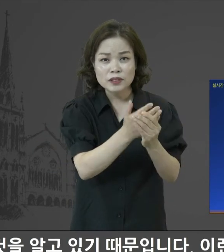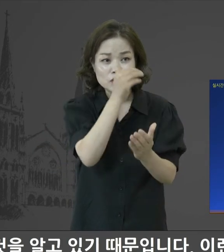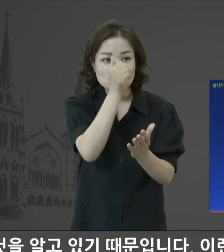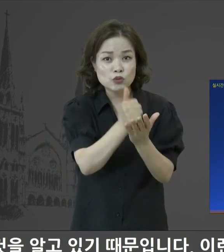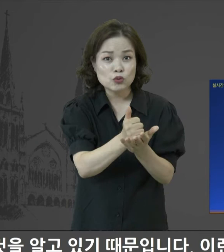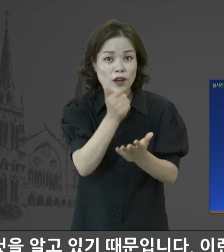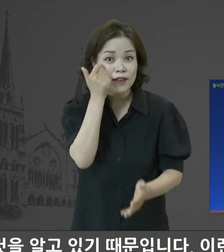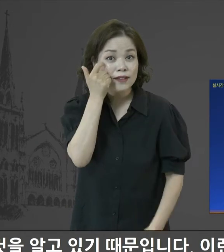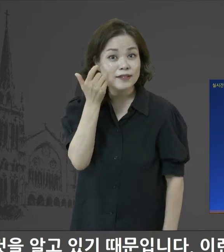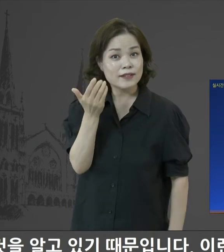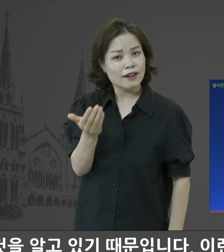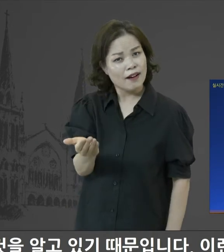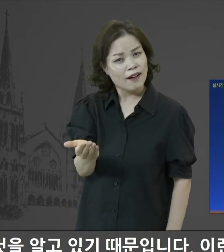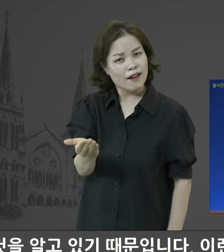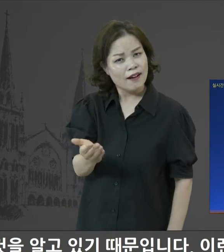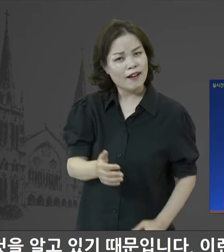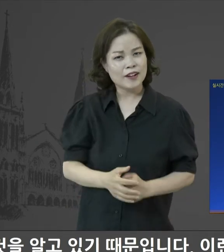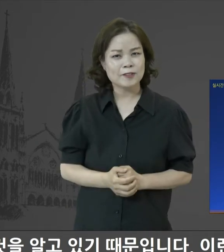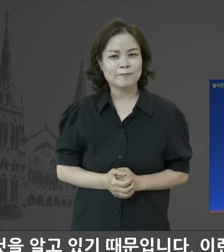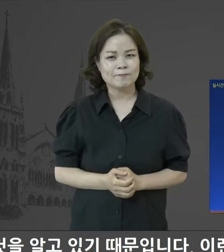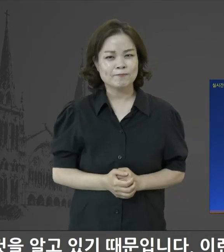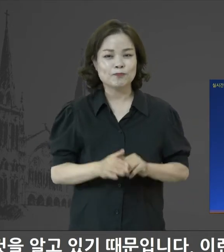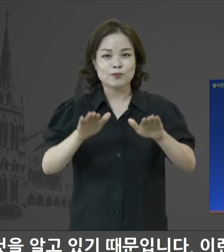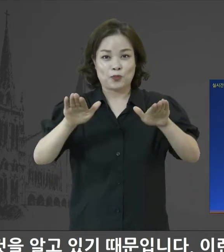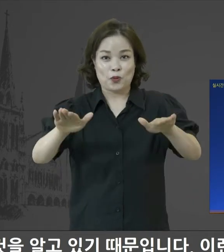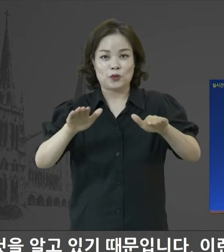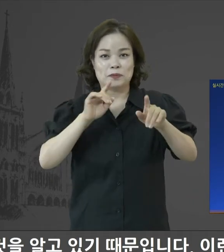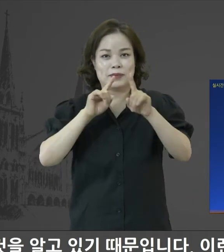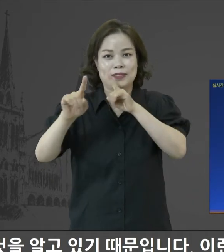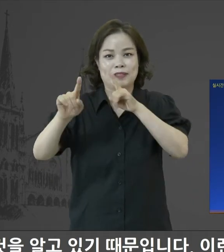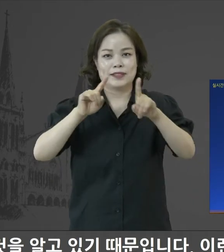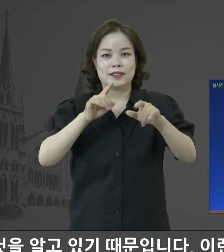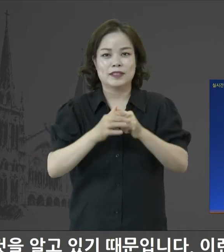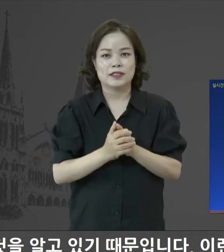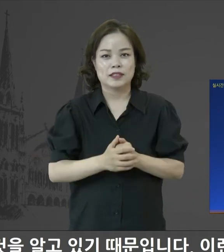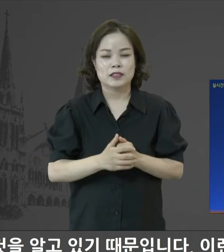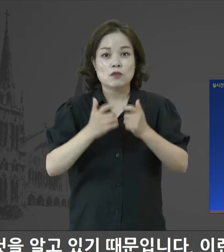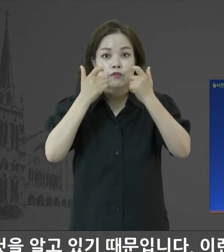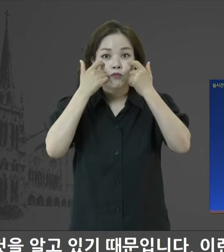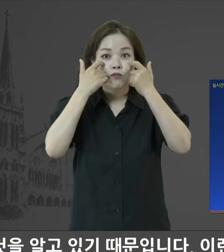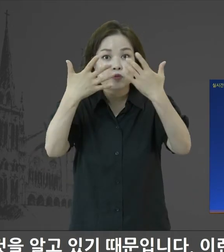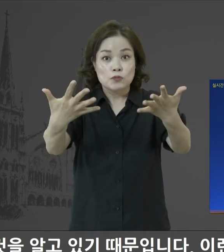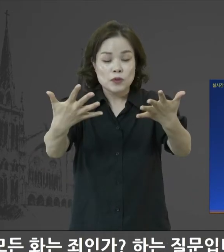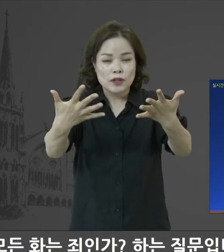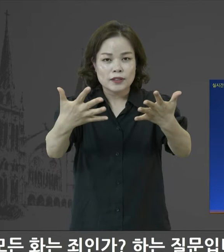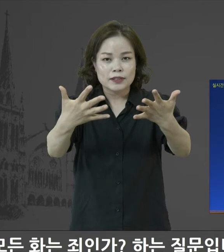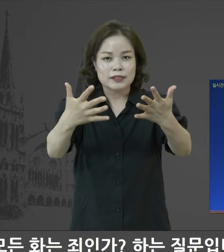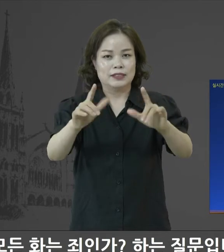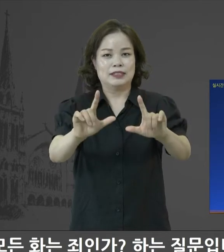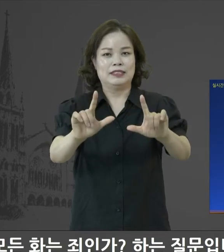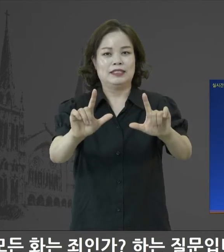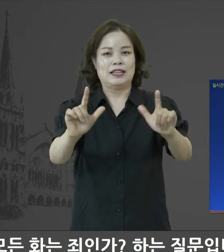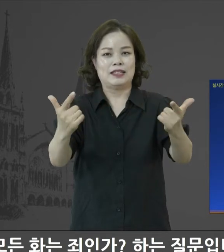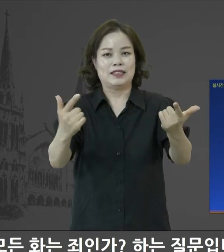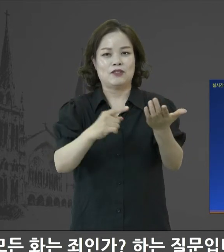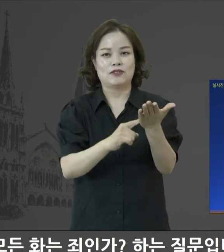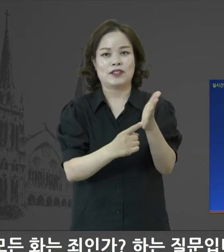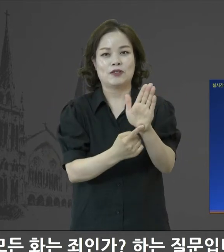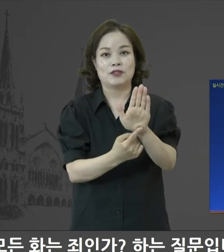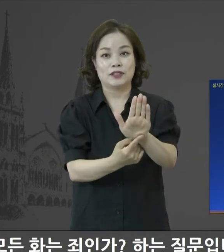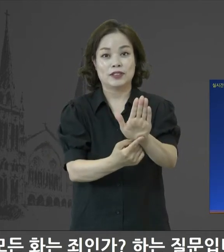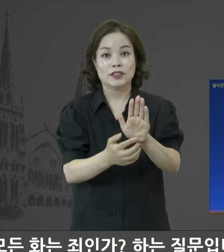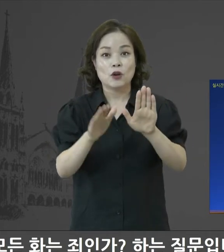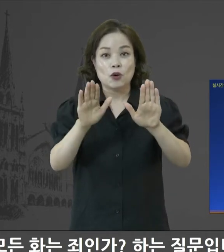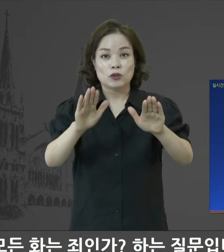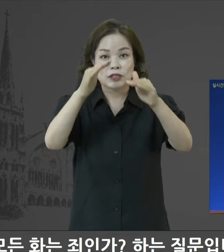죄인가? 하는 질문입니다. 오늘 말씀은 분명하게 그렇지 않다라고 얘기하고 있습니다.